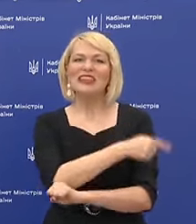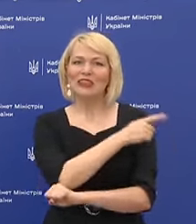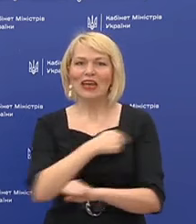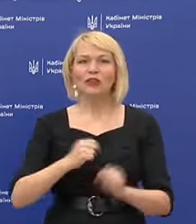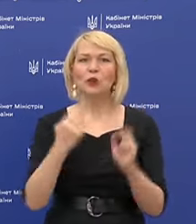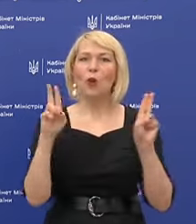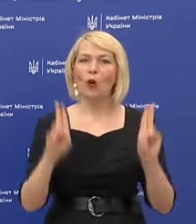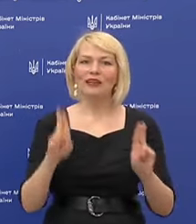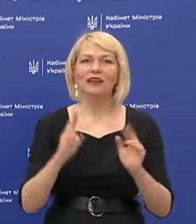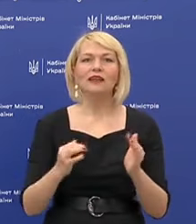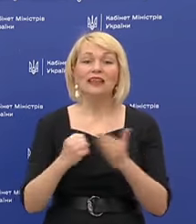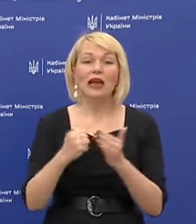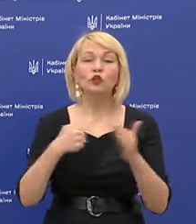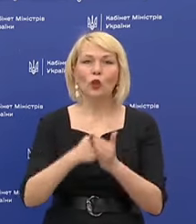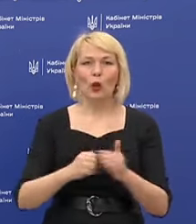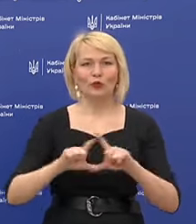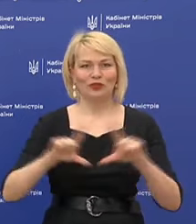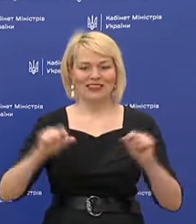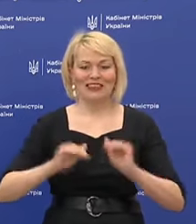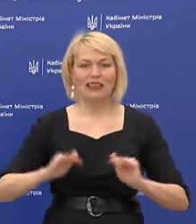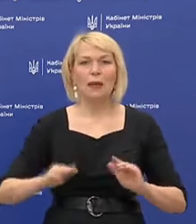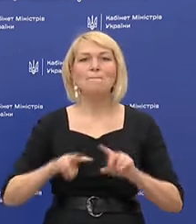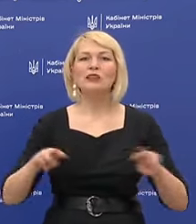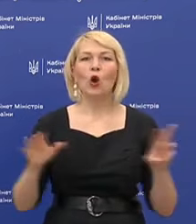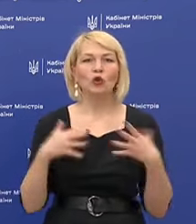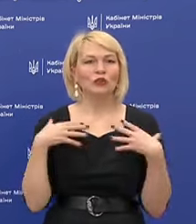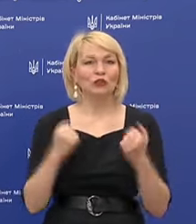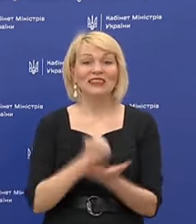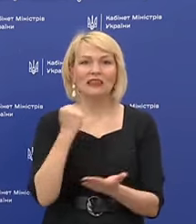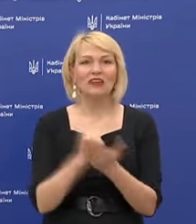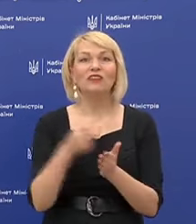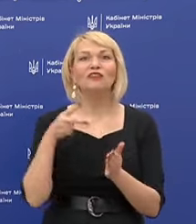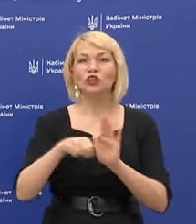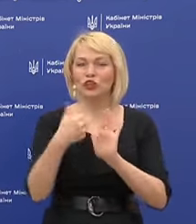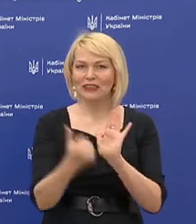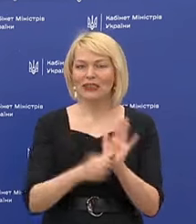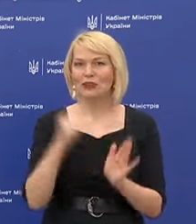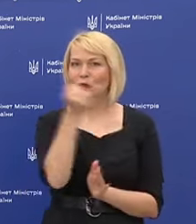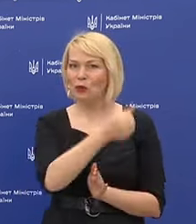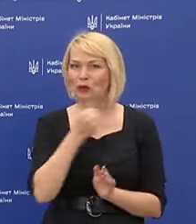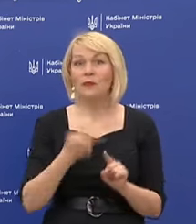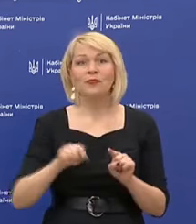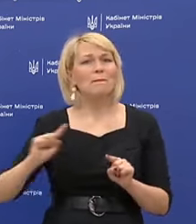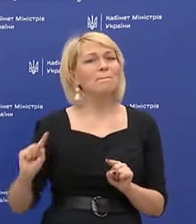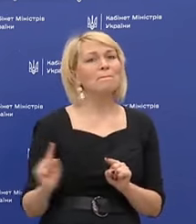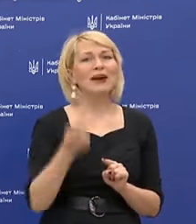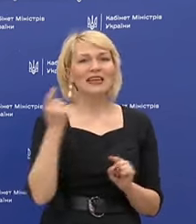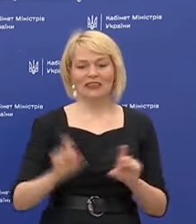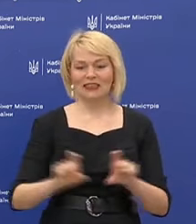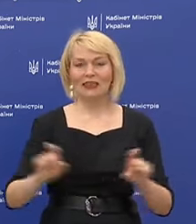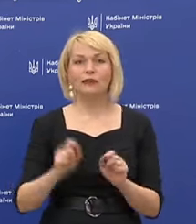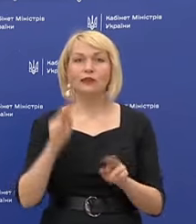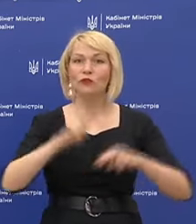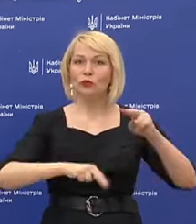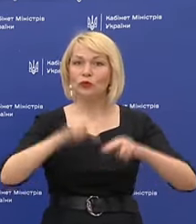дошкільних навчальних закладів, який в Міністерство охорони здоров'я затвердило ще в 2016 році. Це одні з перших закладів, які